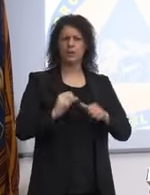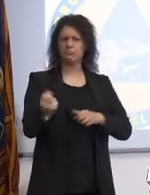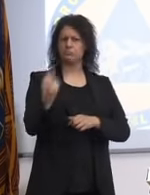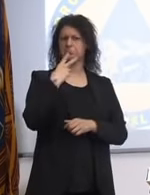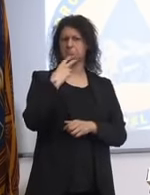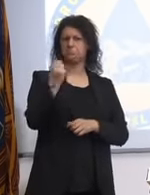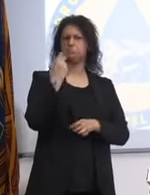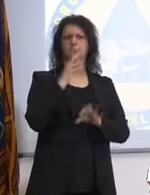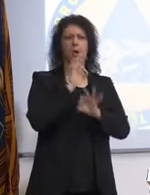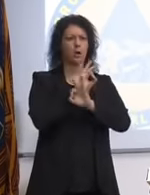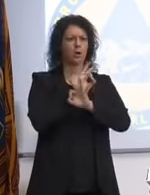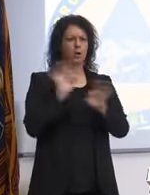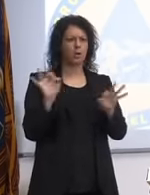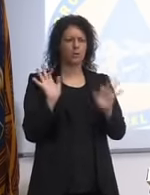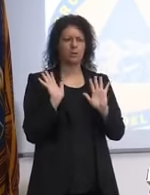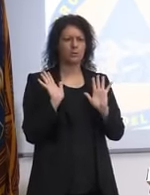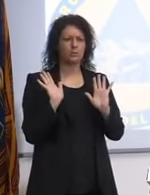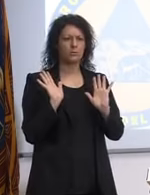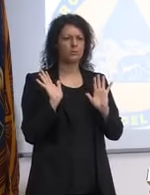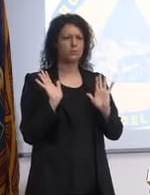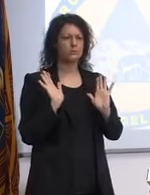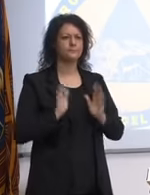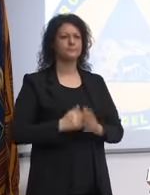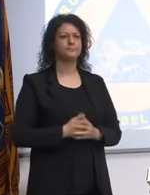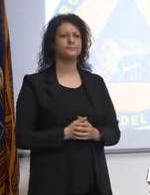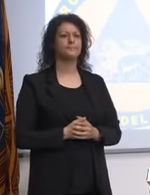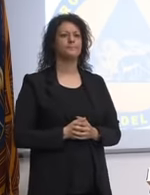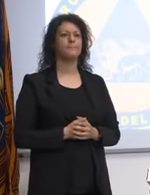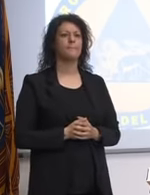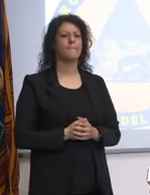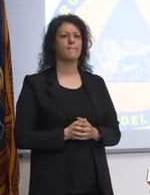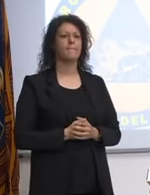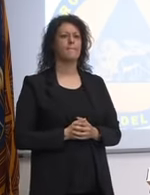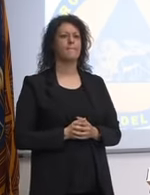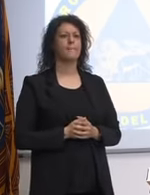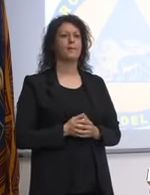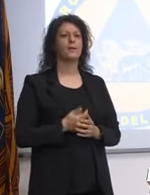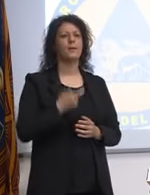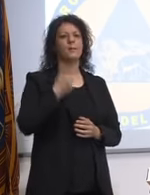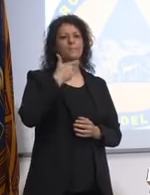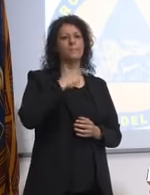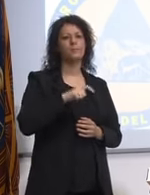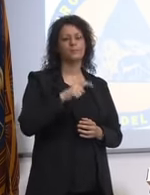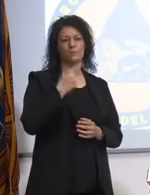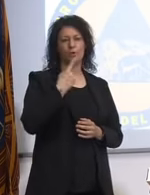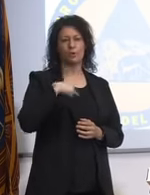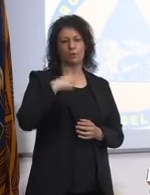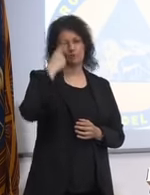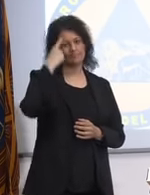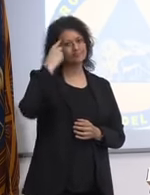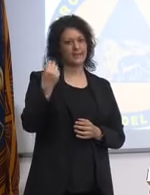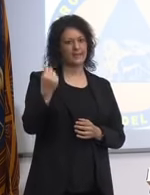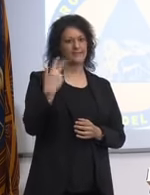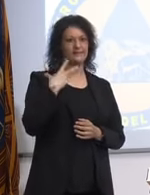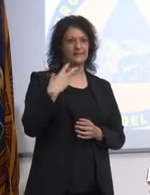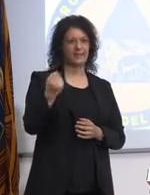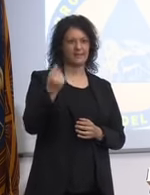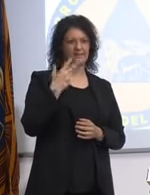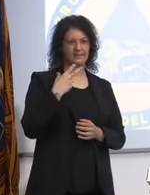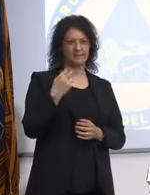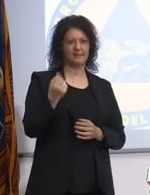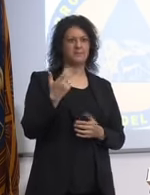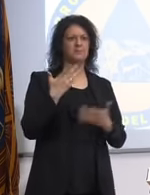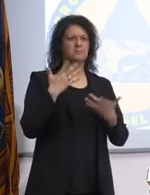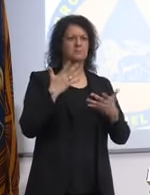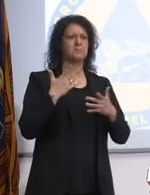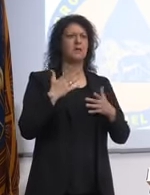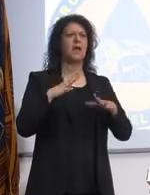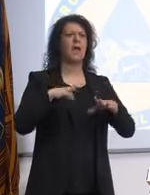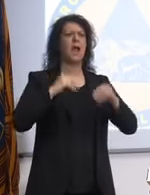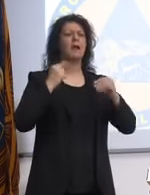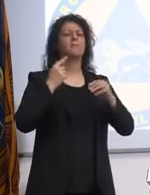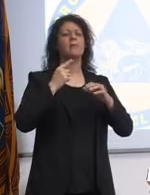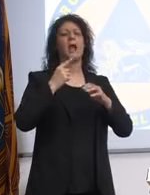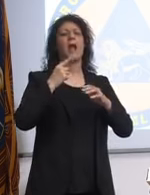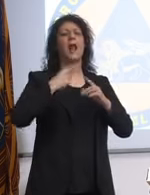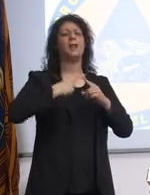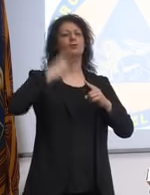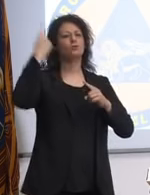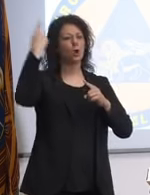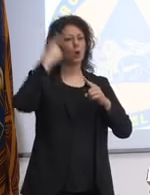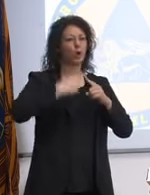noi siamo come una spugna, no? Cioè, andiamo in assorbimento in tempo reale e ci arrivano più di un migliaio di messaggi al